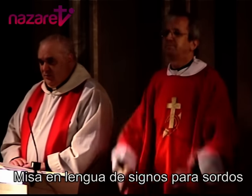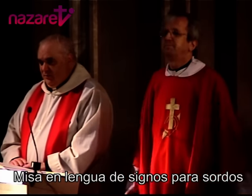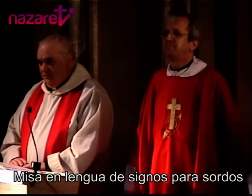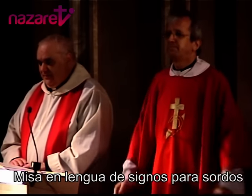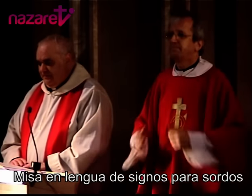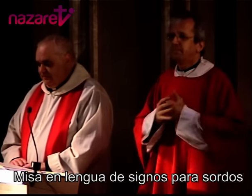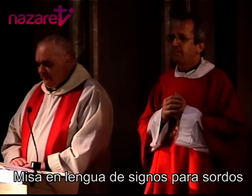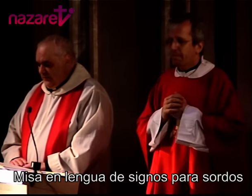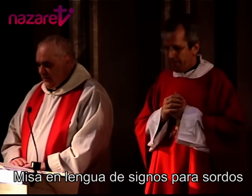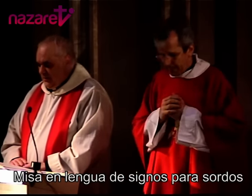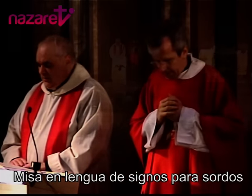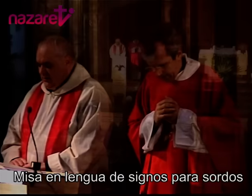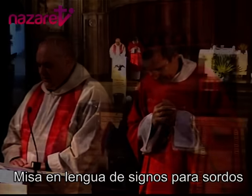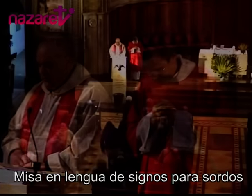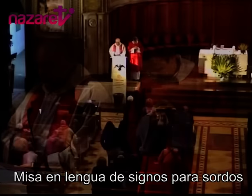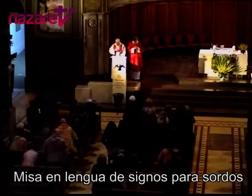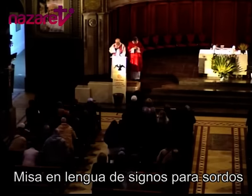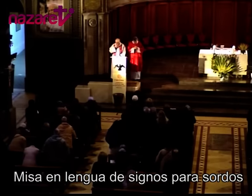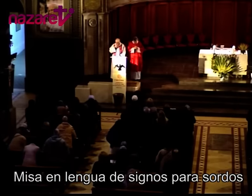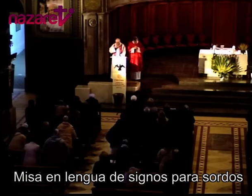Nos ponemos de pie.